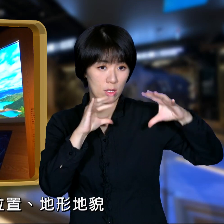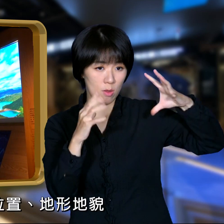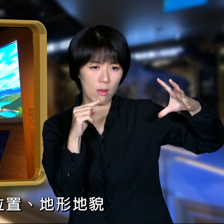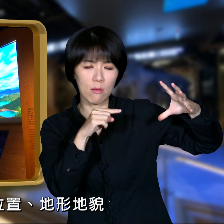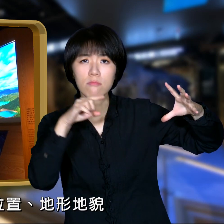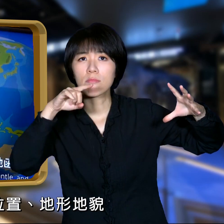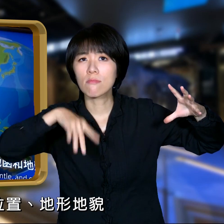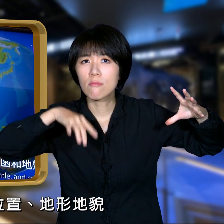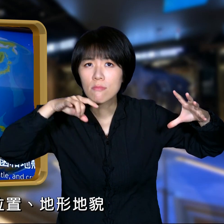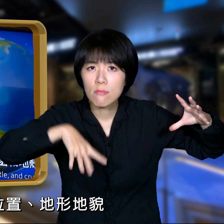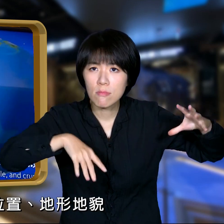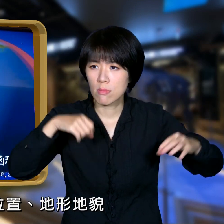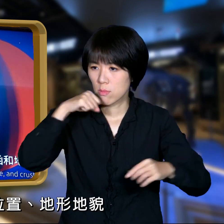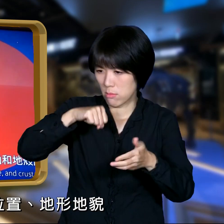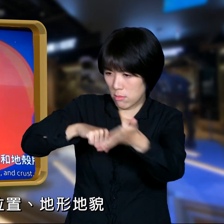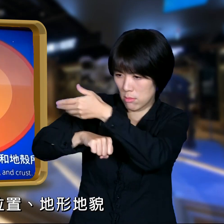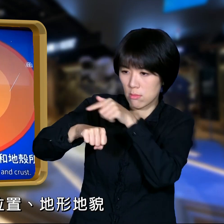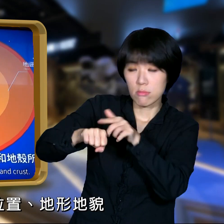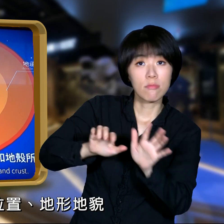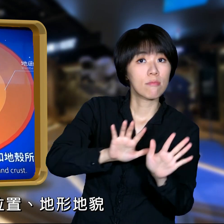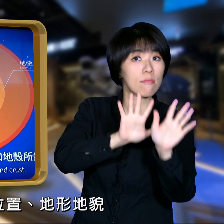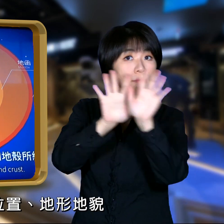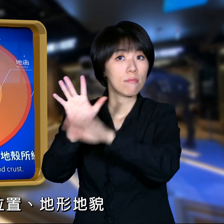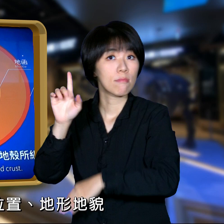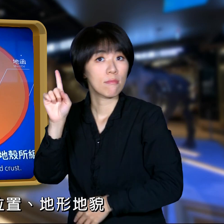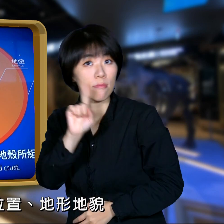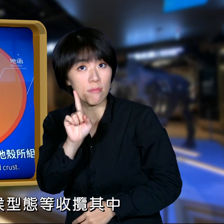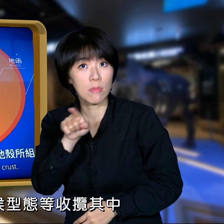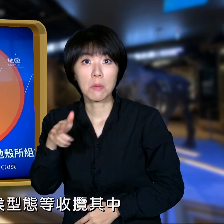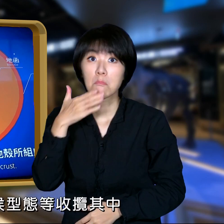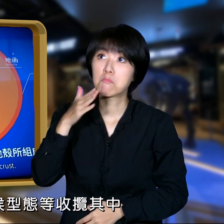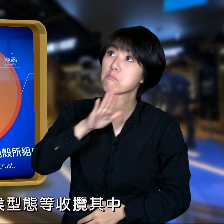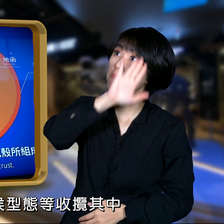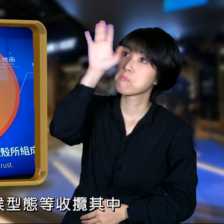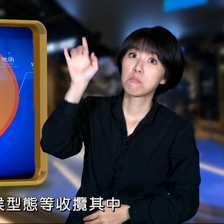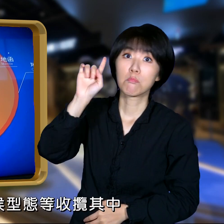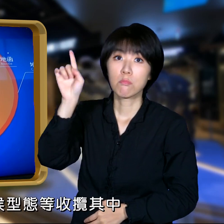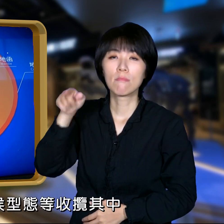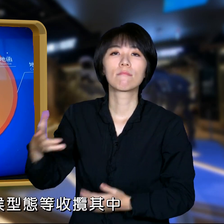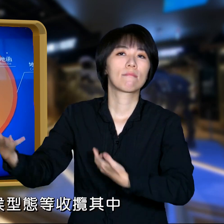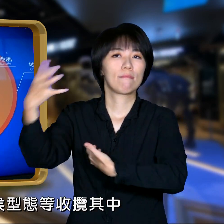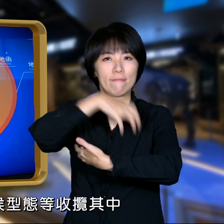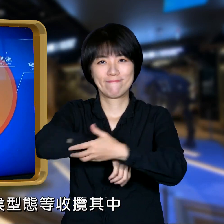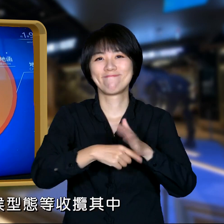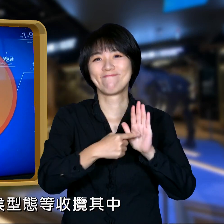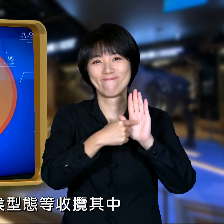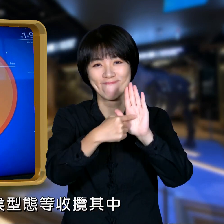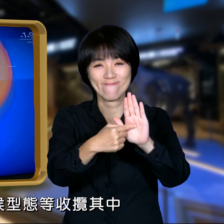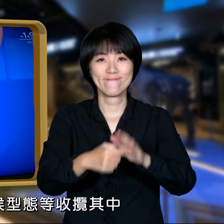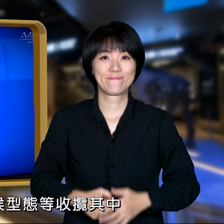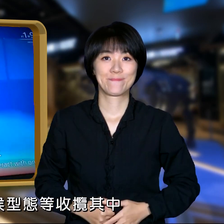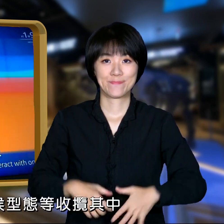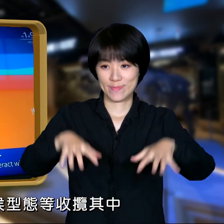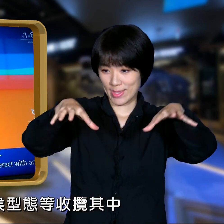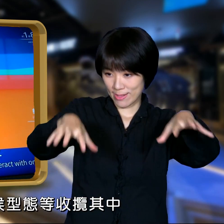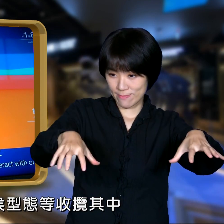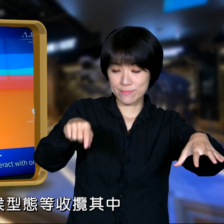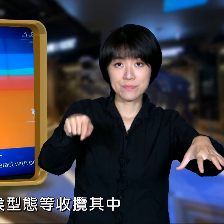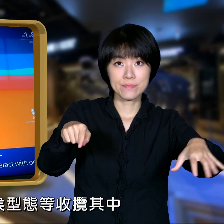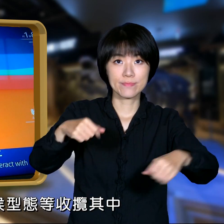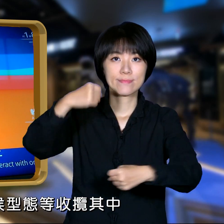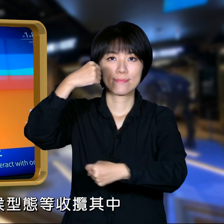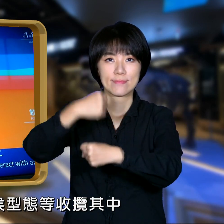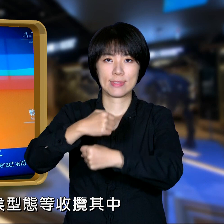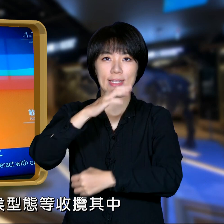将地理位置、地形、地貌、地景及气候形态等收揽其